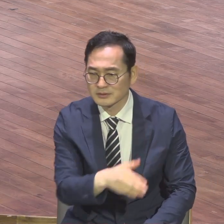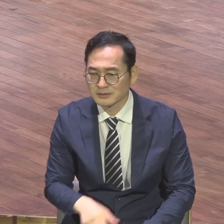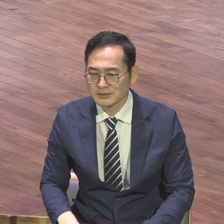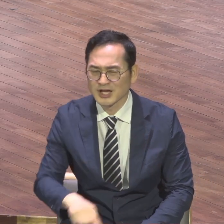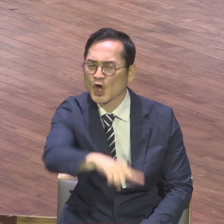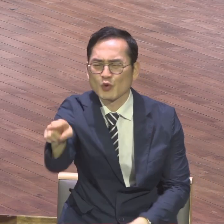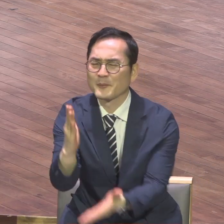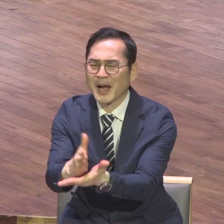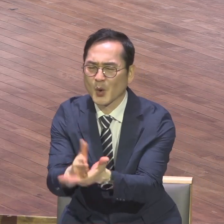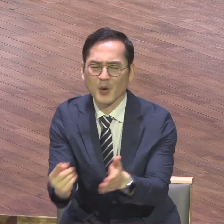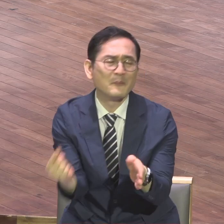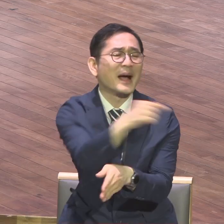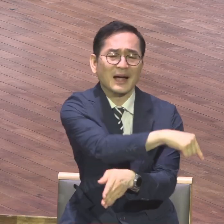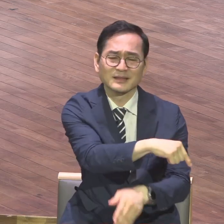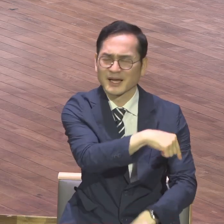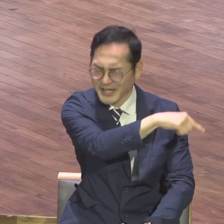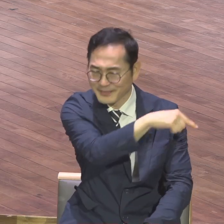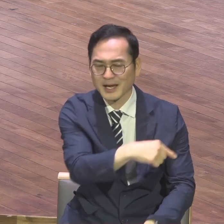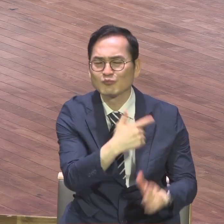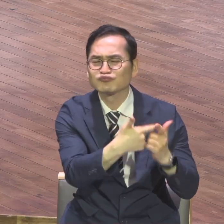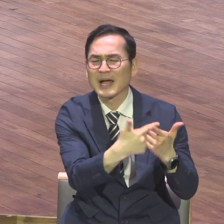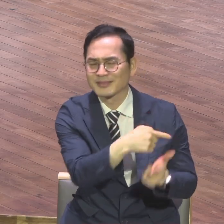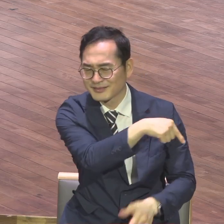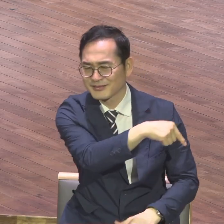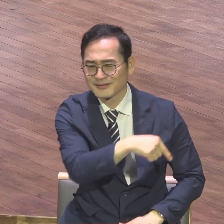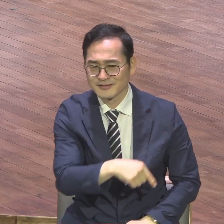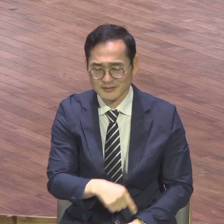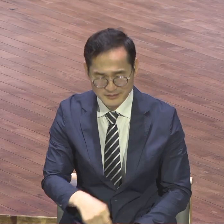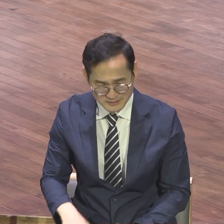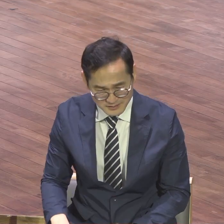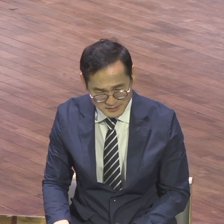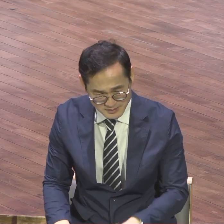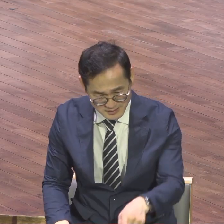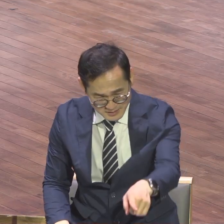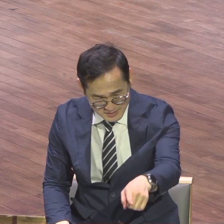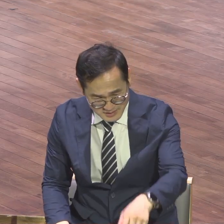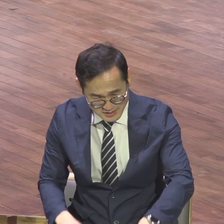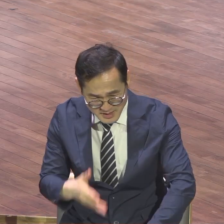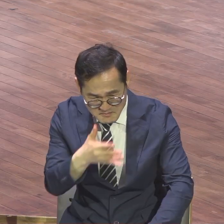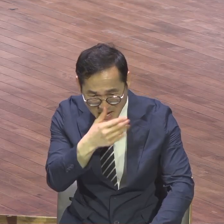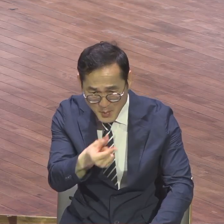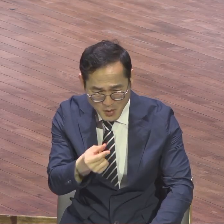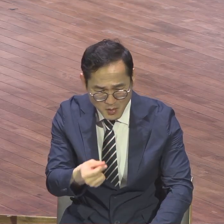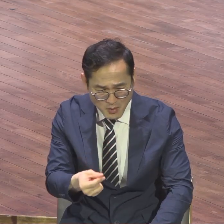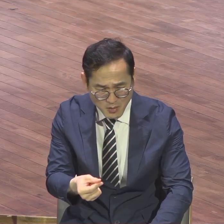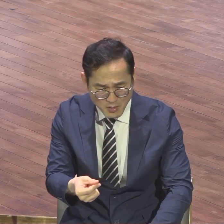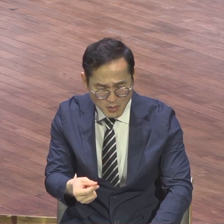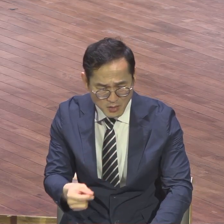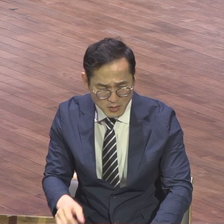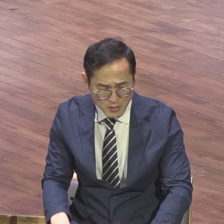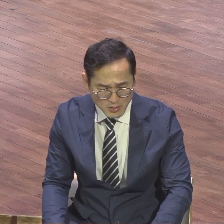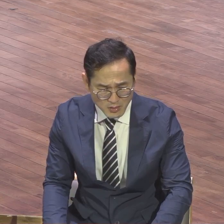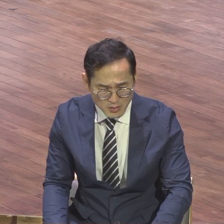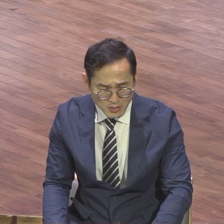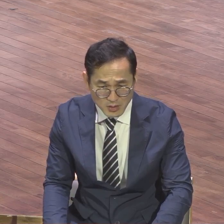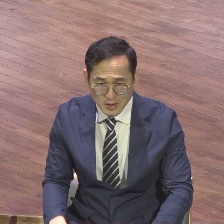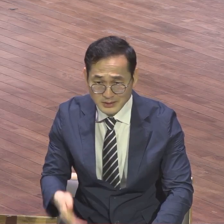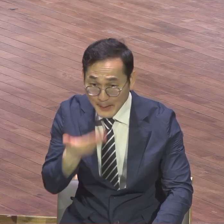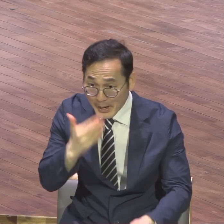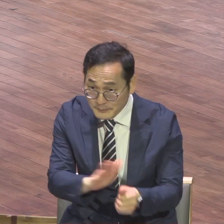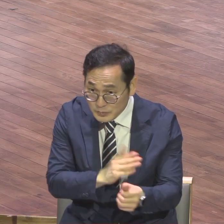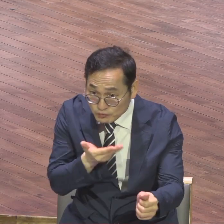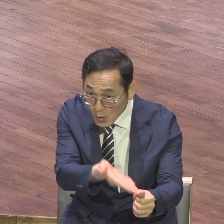다른 내가 수용로 있을 때 이야기 이것들은 네 병신들이가 내가 사면 계속 얻어먹어요. 열 번 다